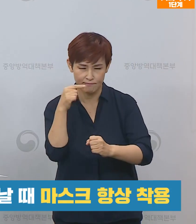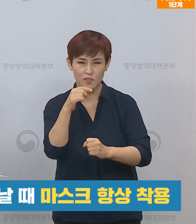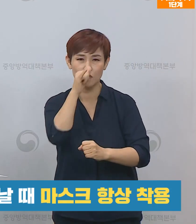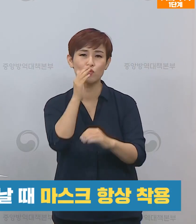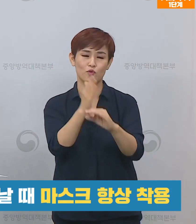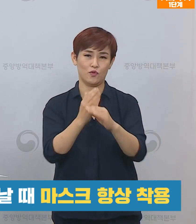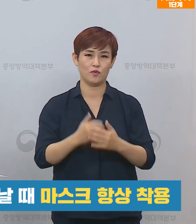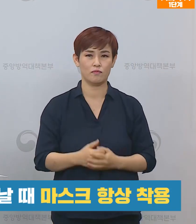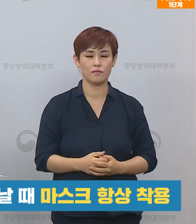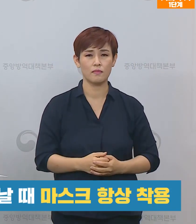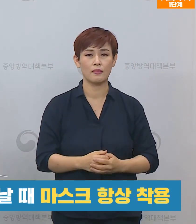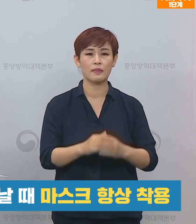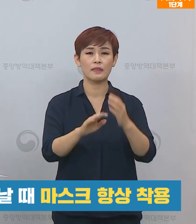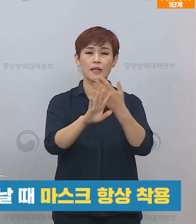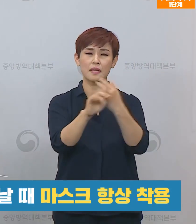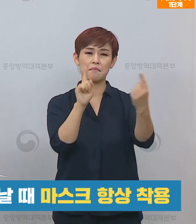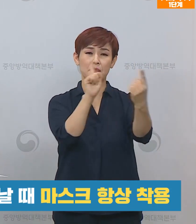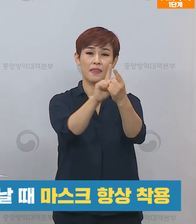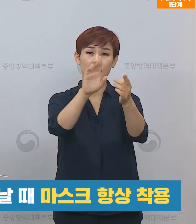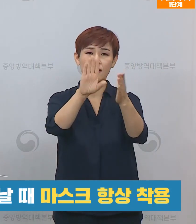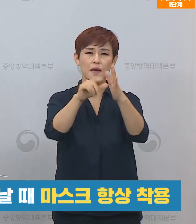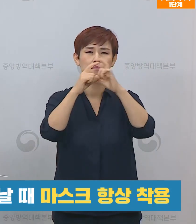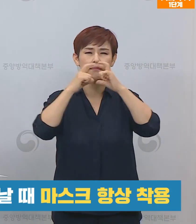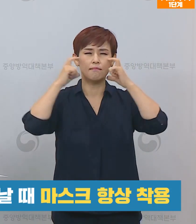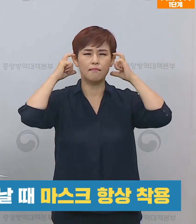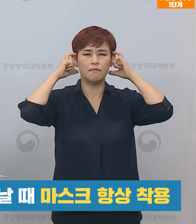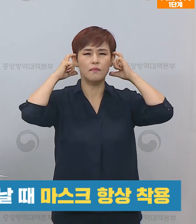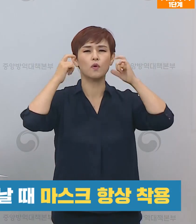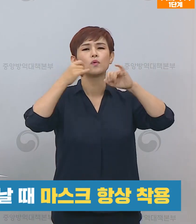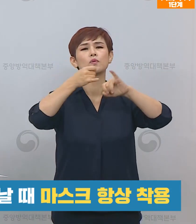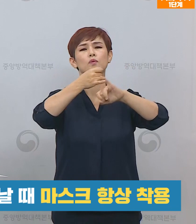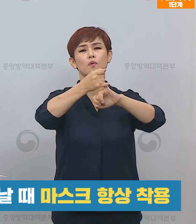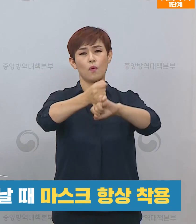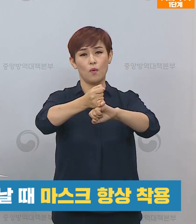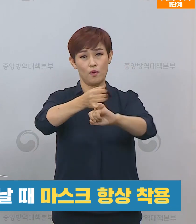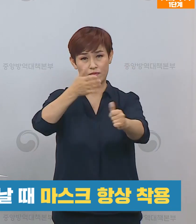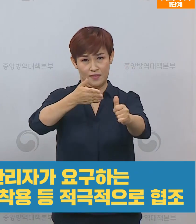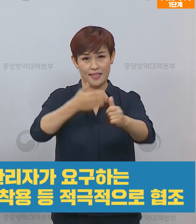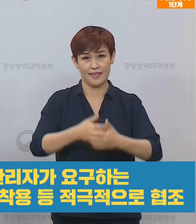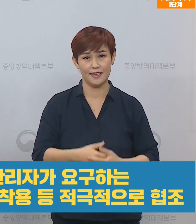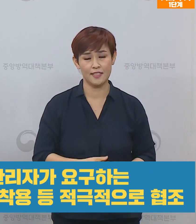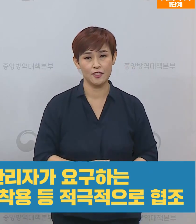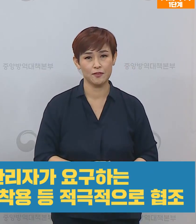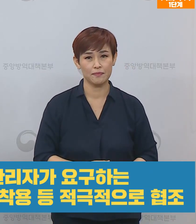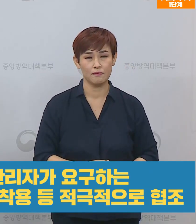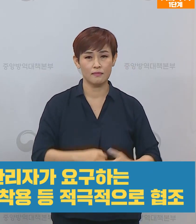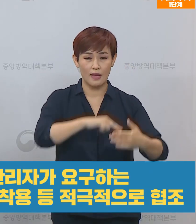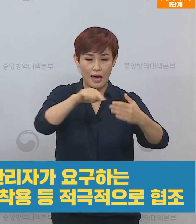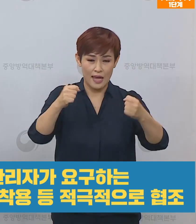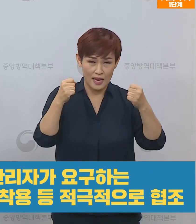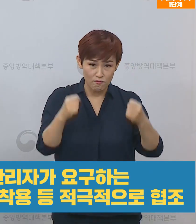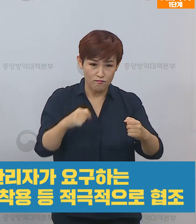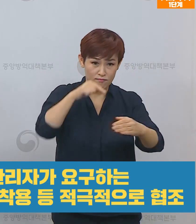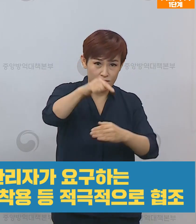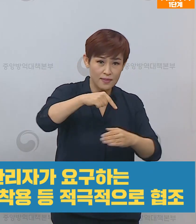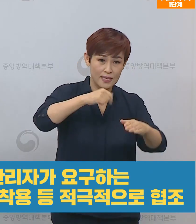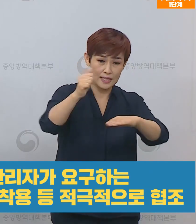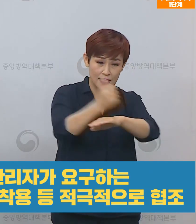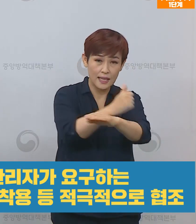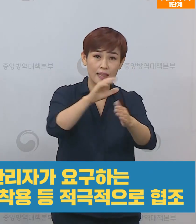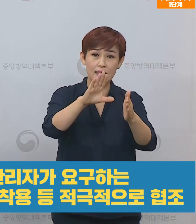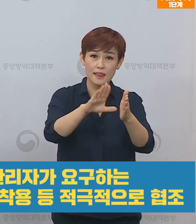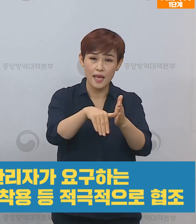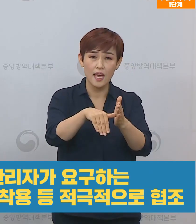언제 어디서나 타인과 만날 때에는 마스크를 항상 착용해 주시길 부탁드리면서 실내외의 시설에 입장할